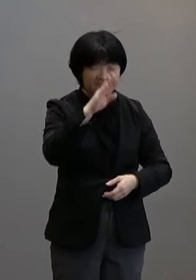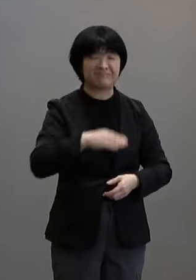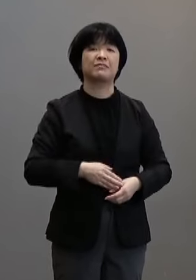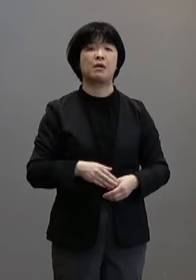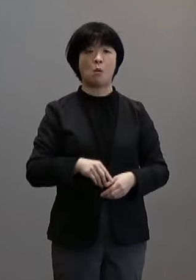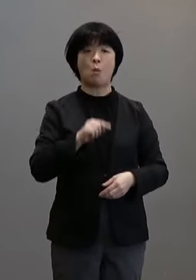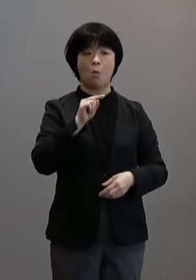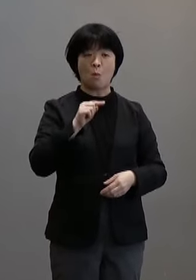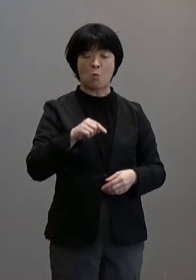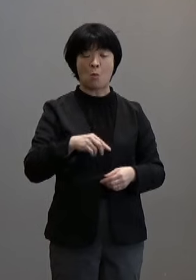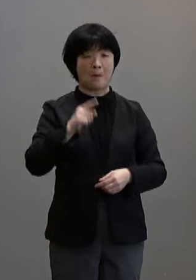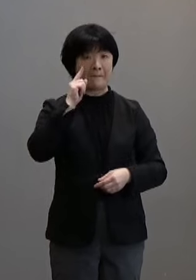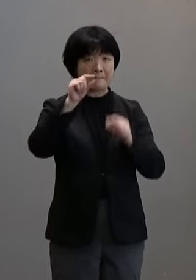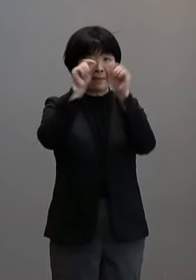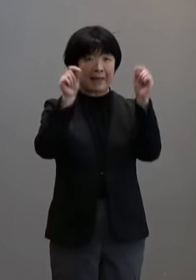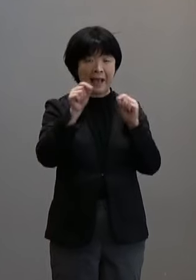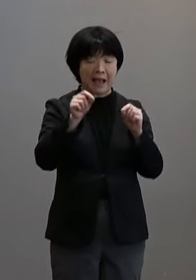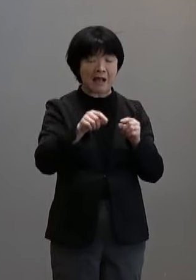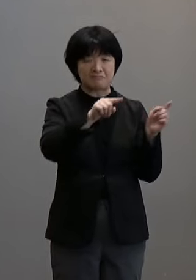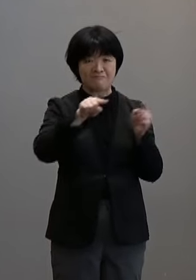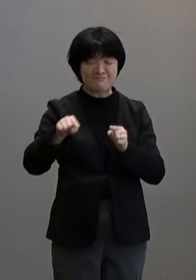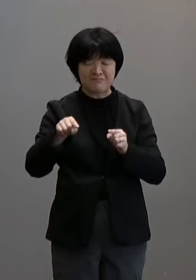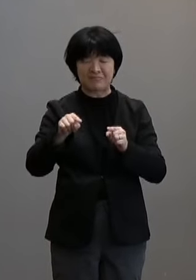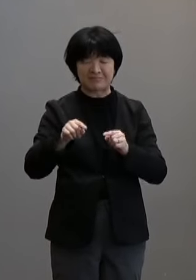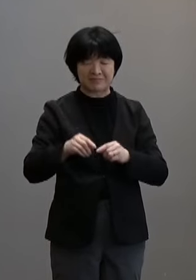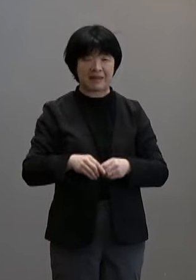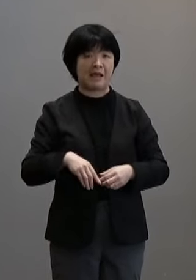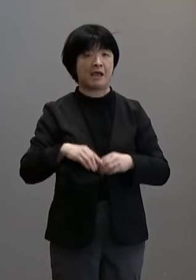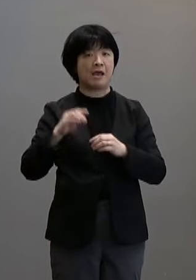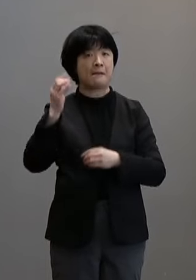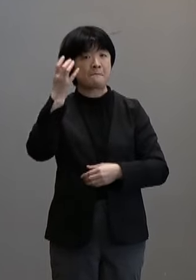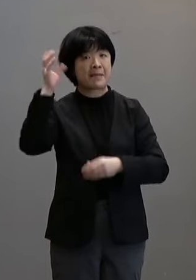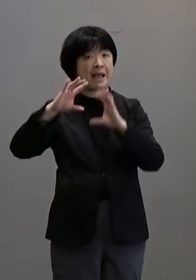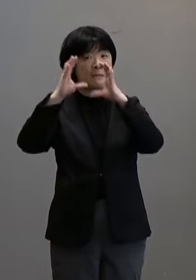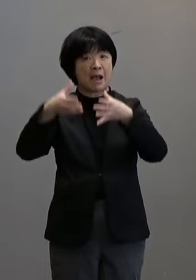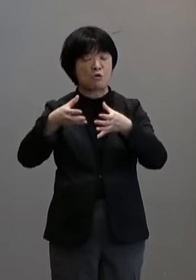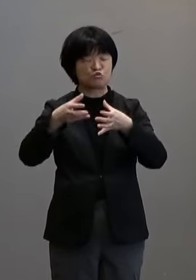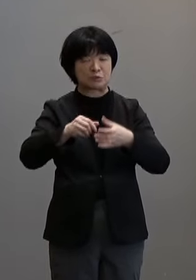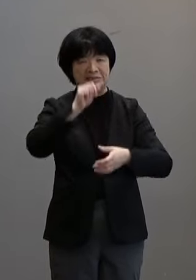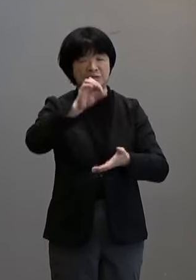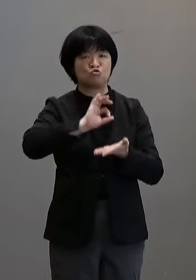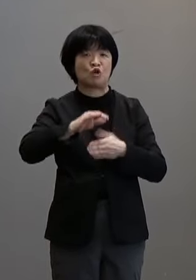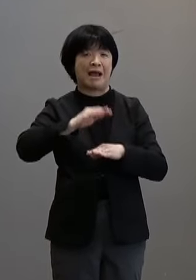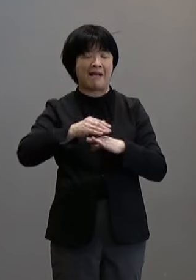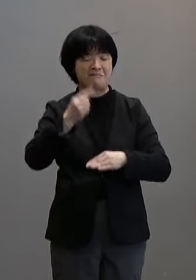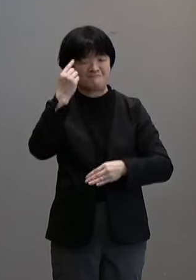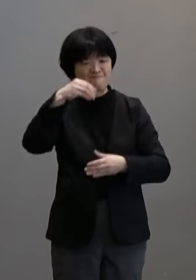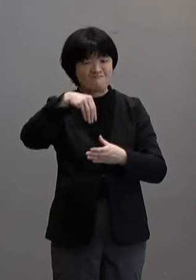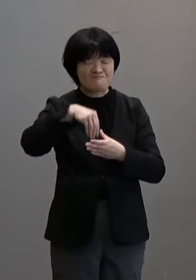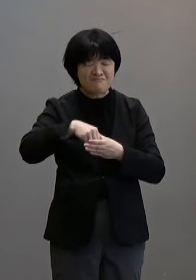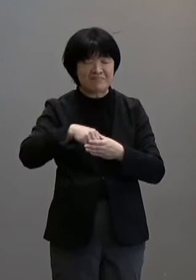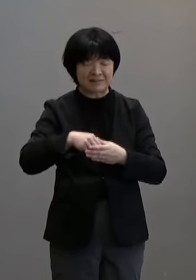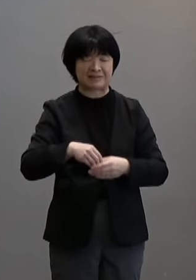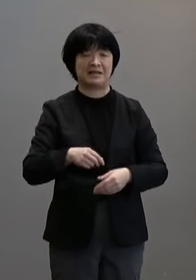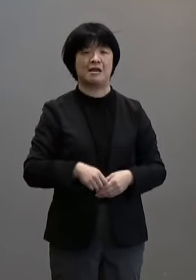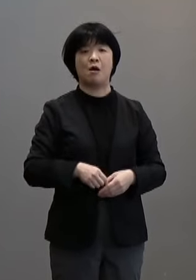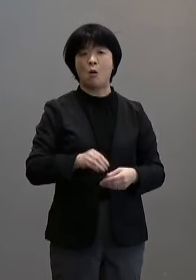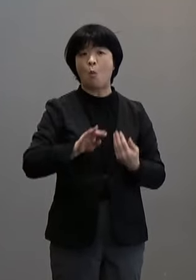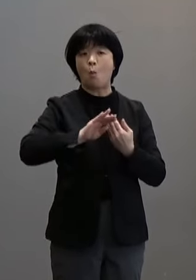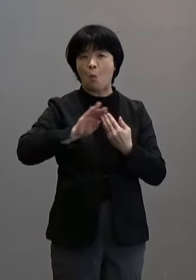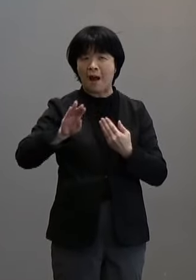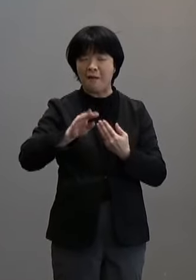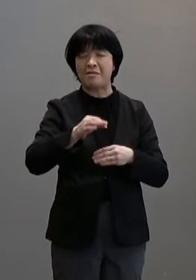結果をもとに、メタバース空間のより効果的な活用方法も検討しながら、移住、日時居住にとどまらず、観光や特